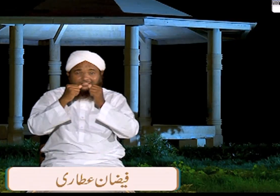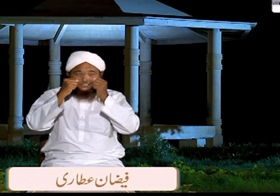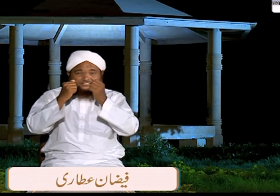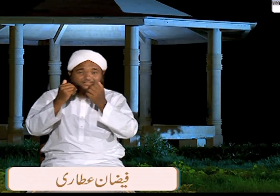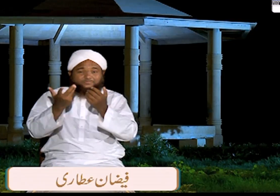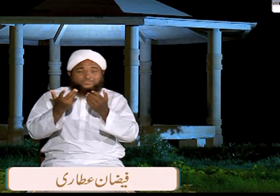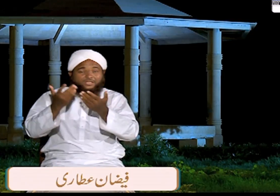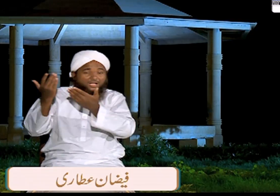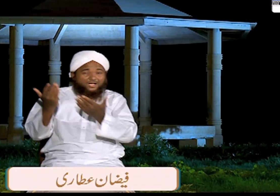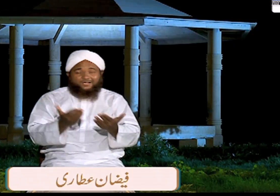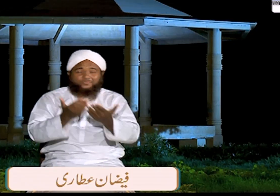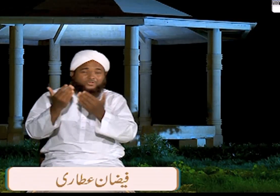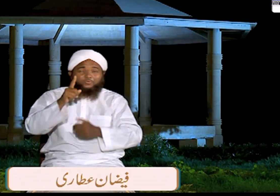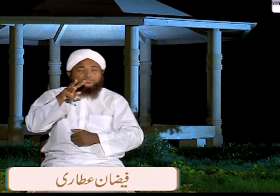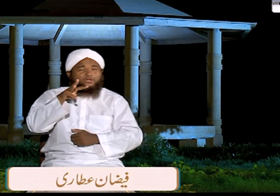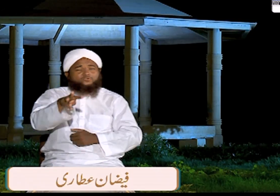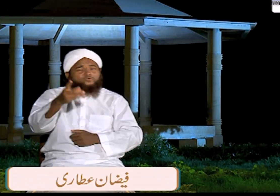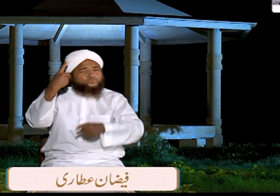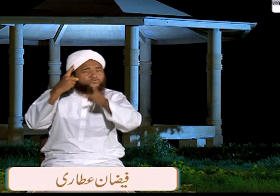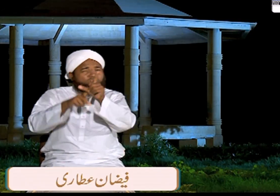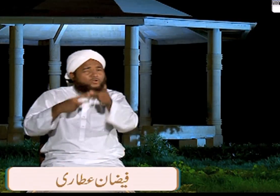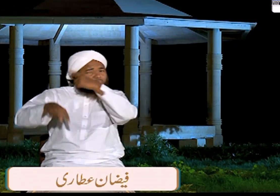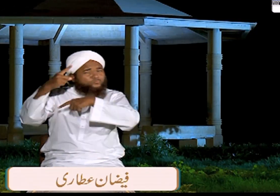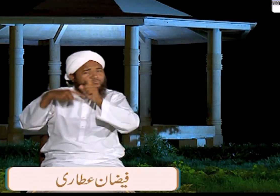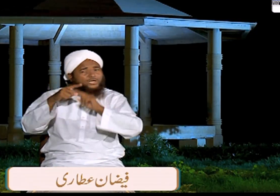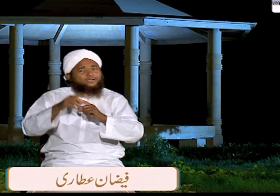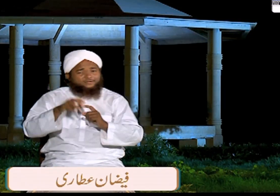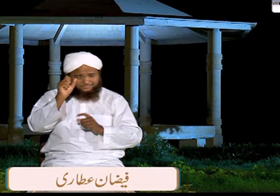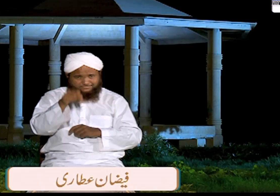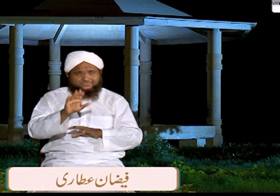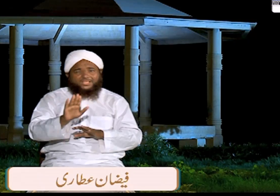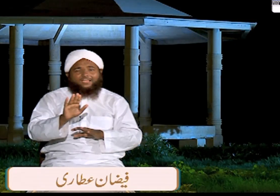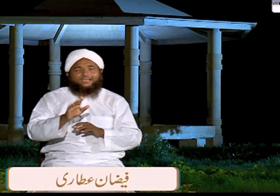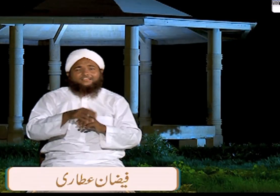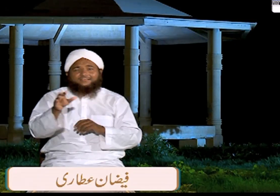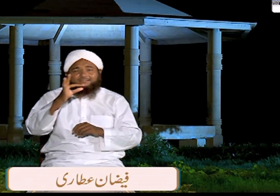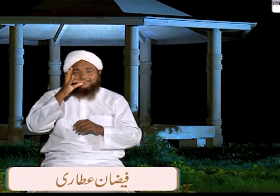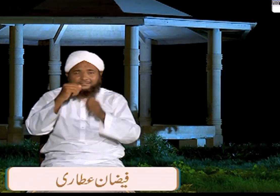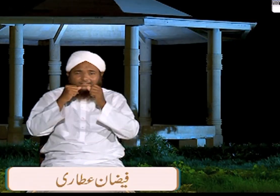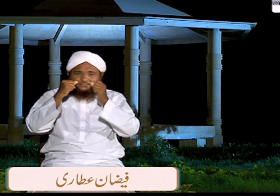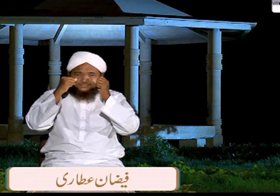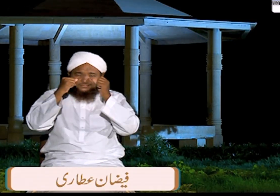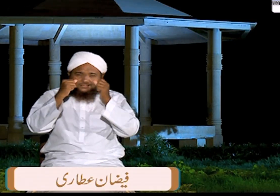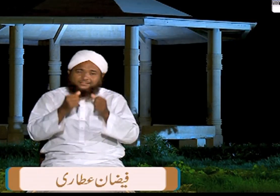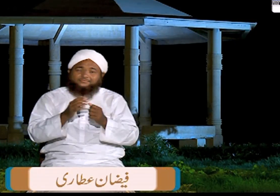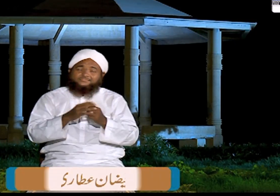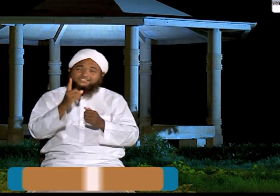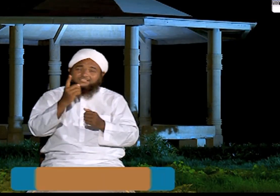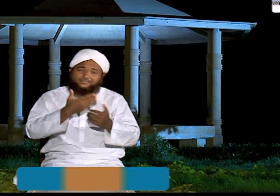چرچے آپ کی آمد سے ہزاروں سال پہلے بھی تھے اللہ پاک ہمیں حضور صلی اللہ علیہ وآلہ وسلم کی شفاعت عطا